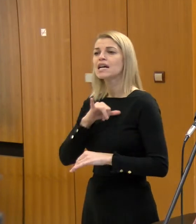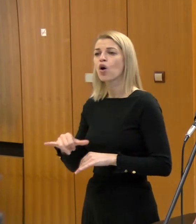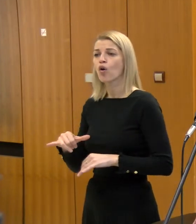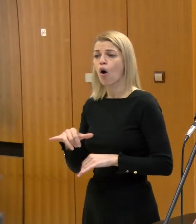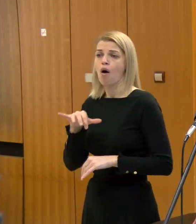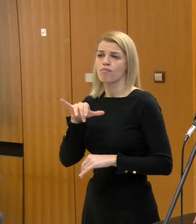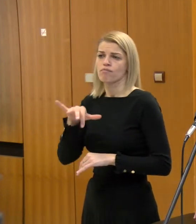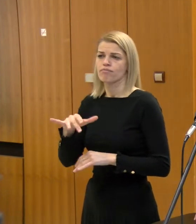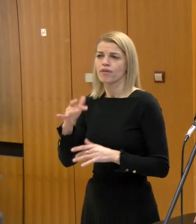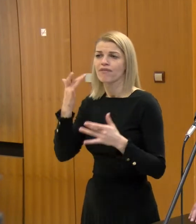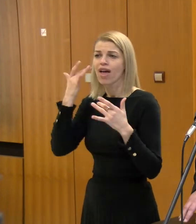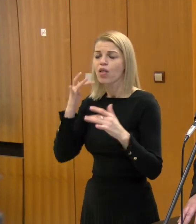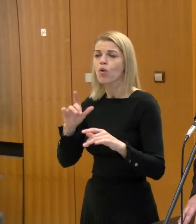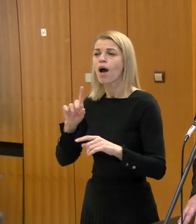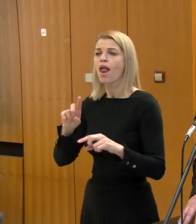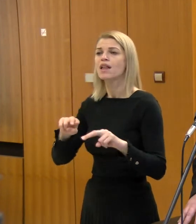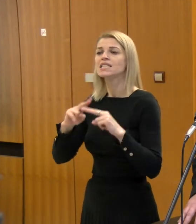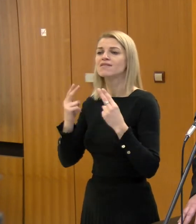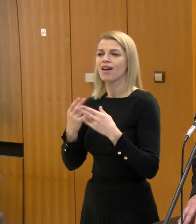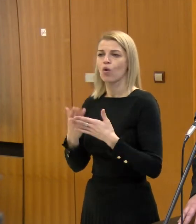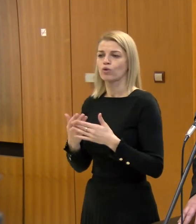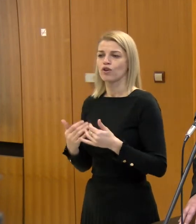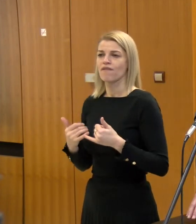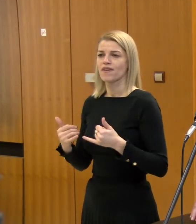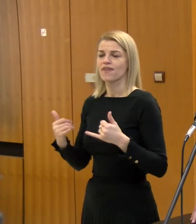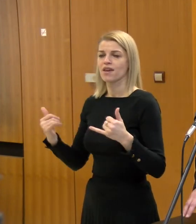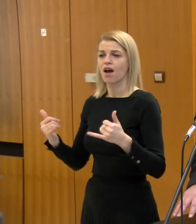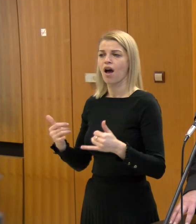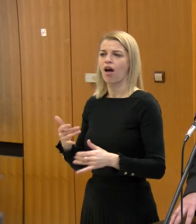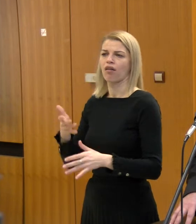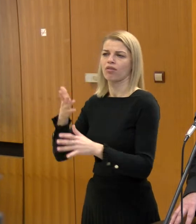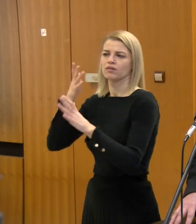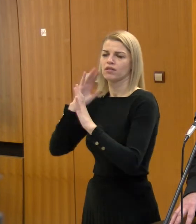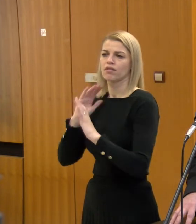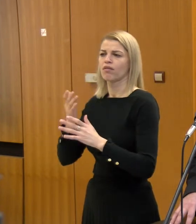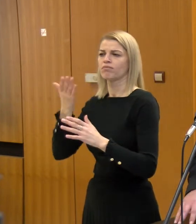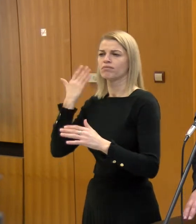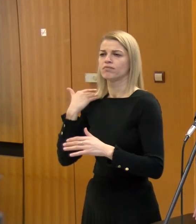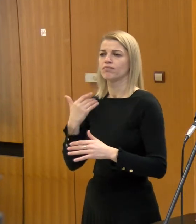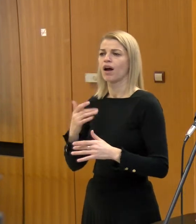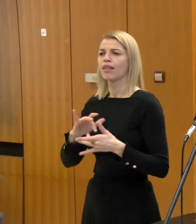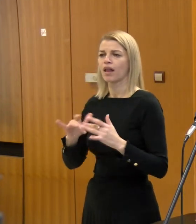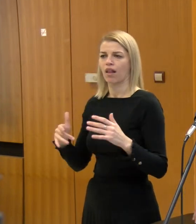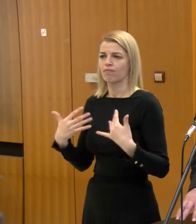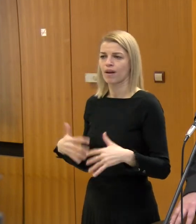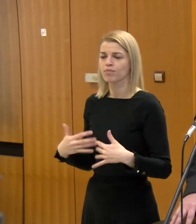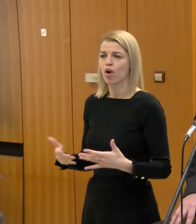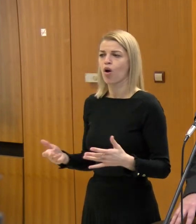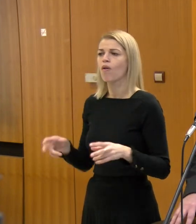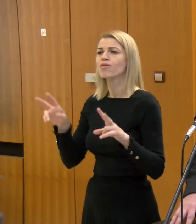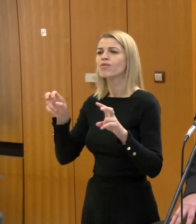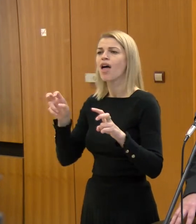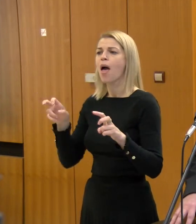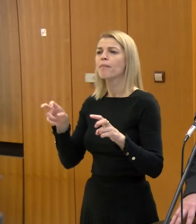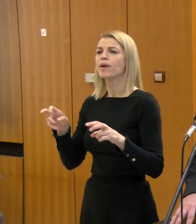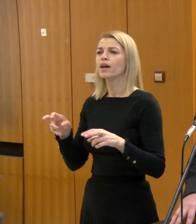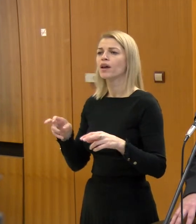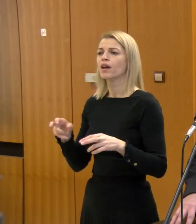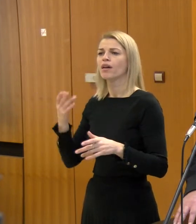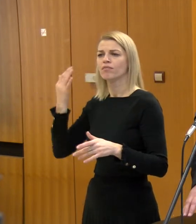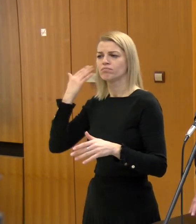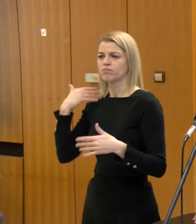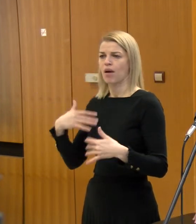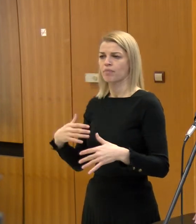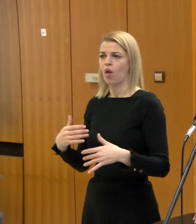nejako venujeme, ale svet sa vyvíja. Pred desiatkami rokov tu nebol internet, neboli tu mnohé témy, ktoré sú dnes na